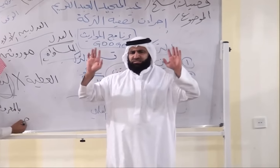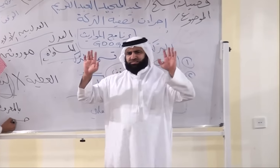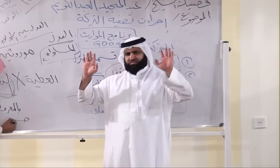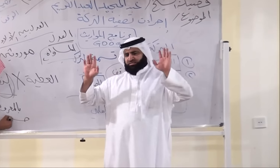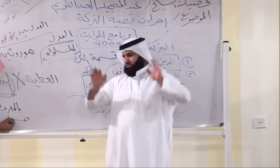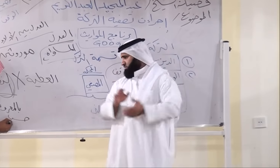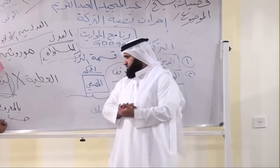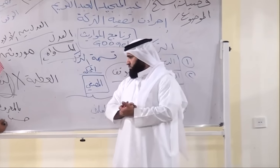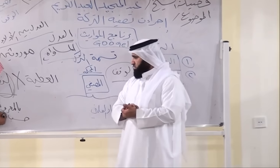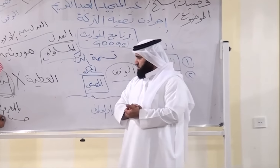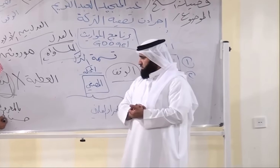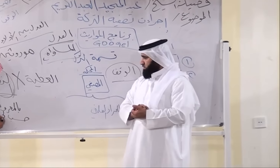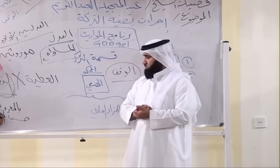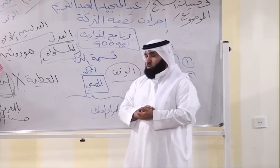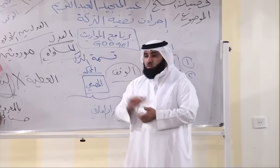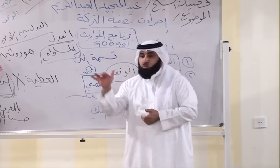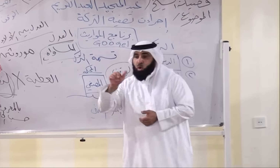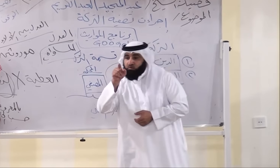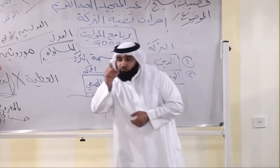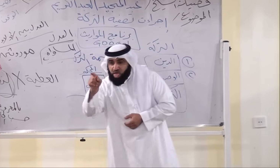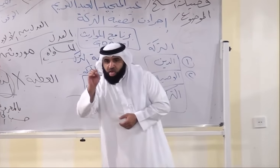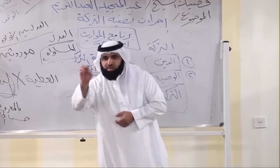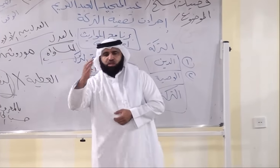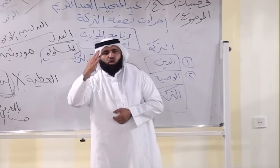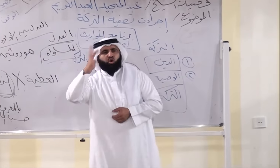وحسب الحاجة.